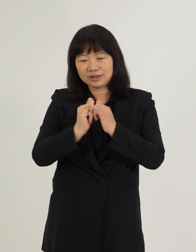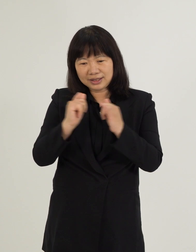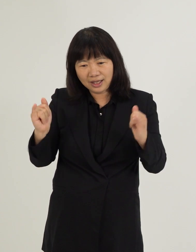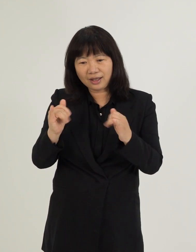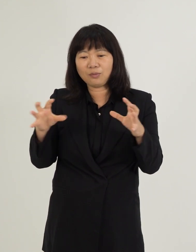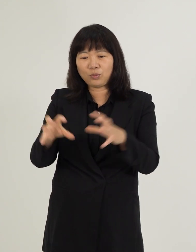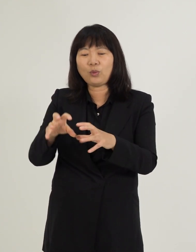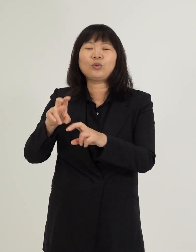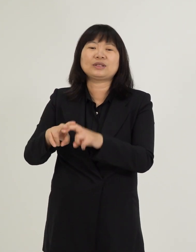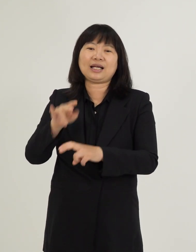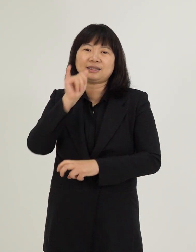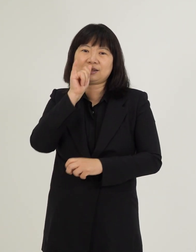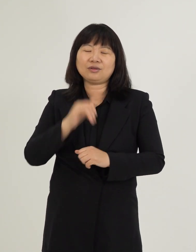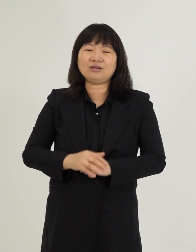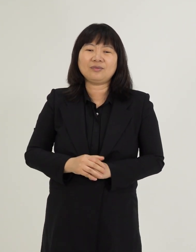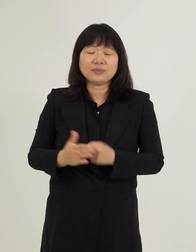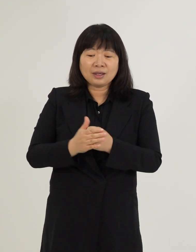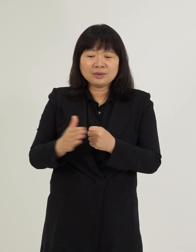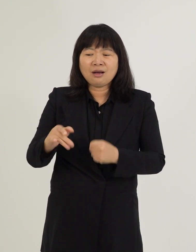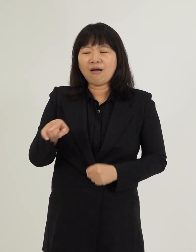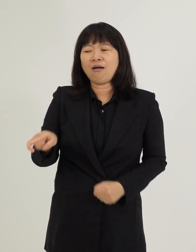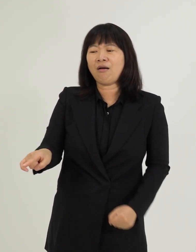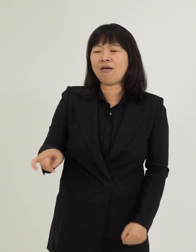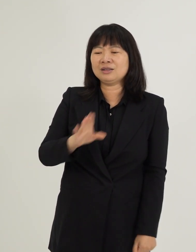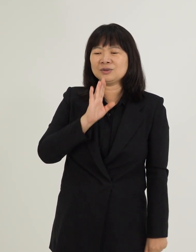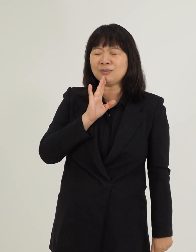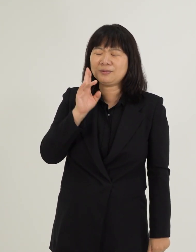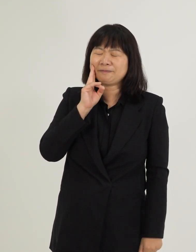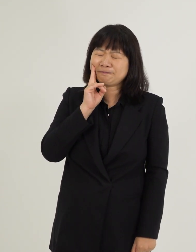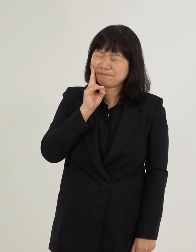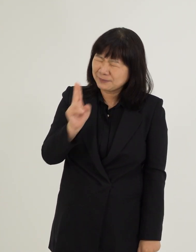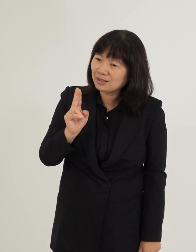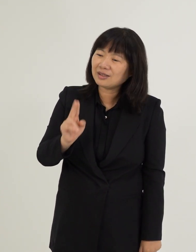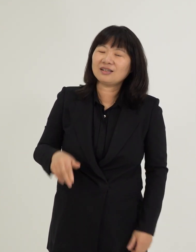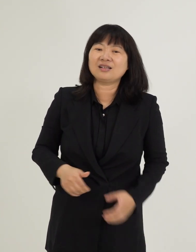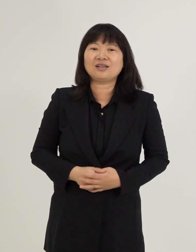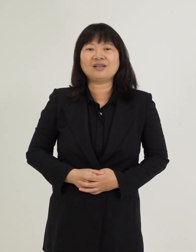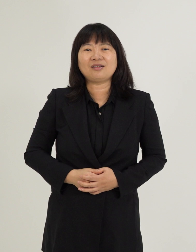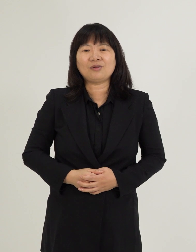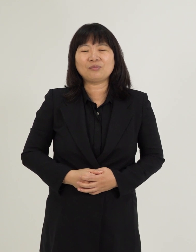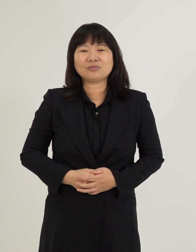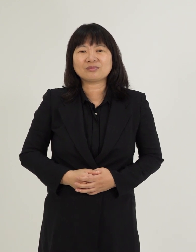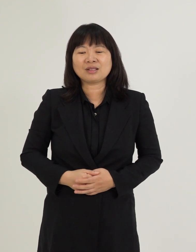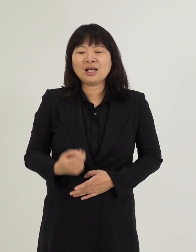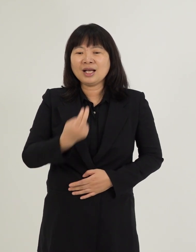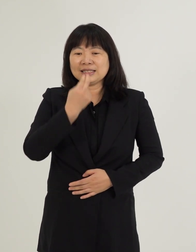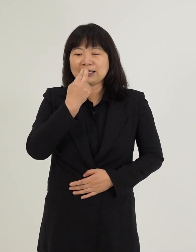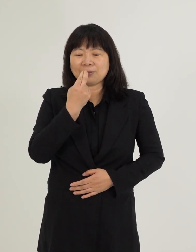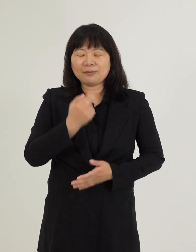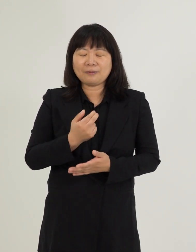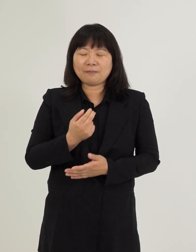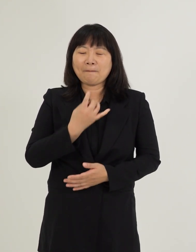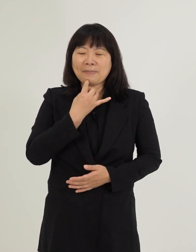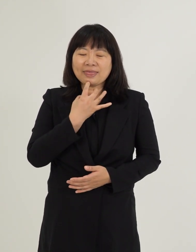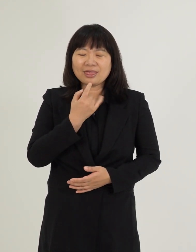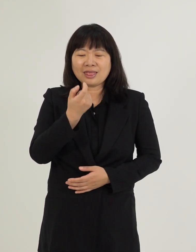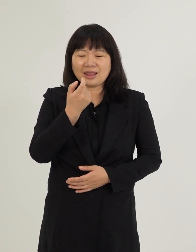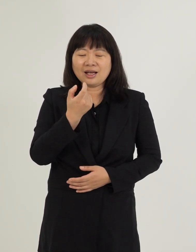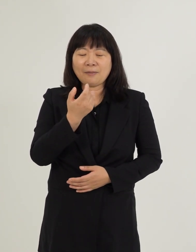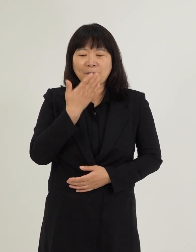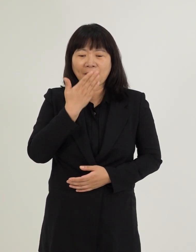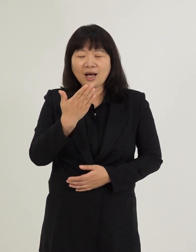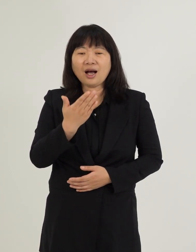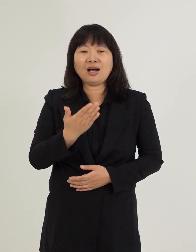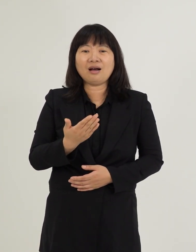비참하기 짝이 없는 마을이에요. 그냥 목숨만 겨우 붙어있는 정도의